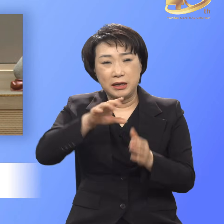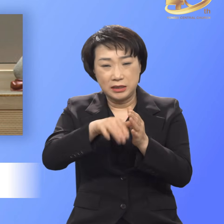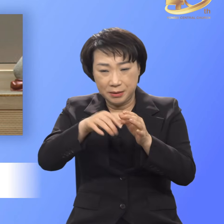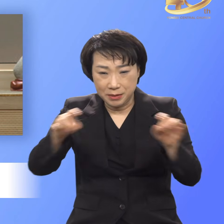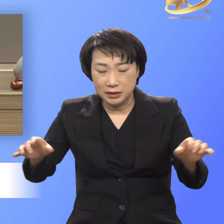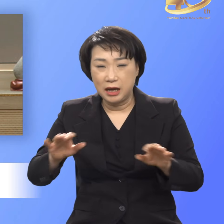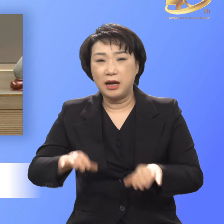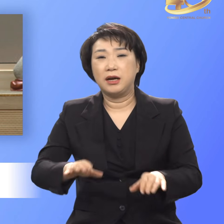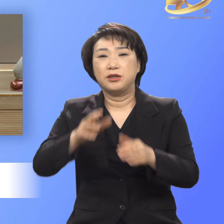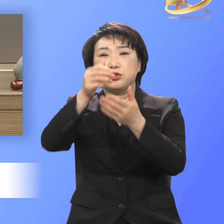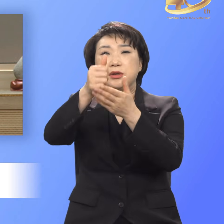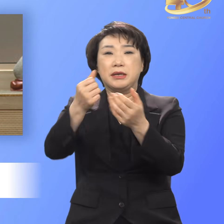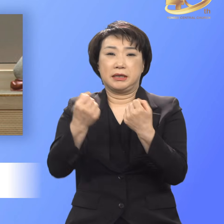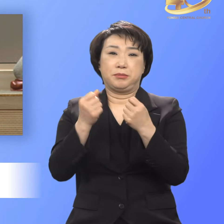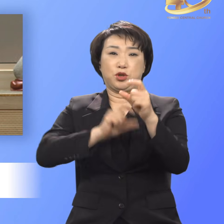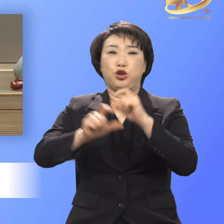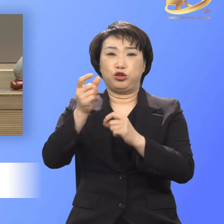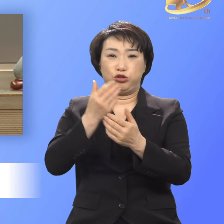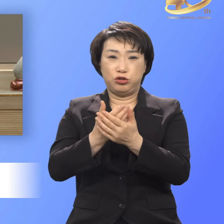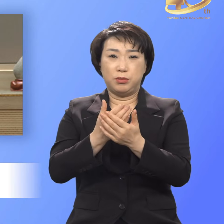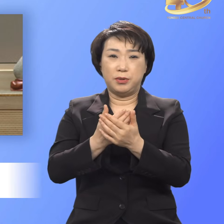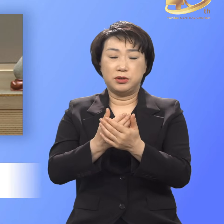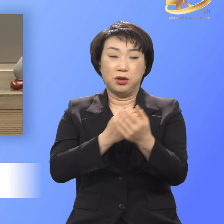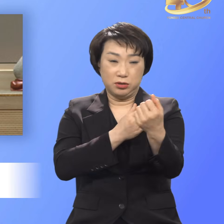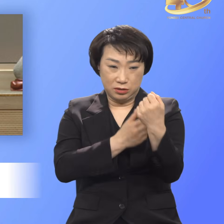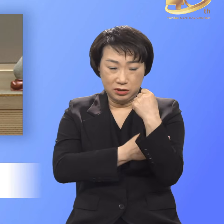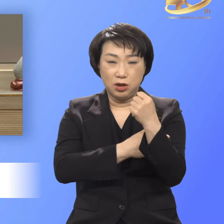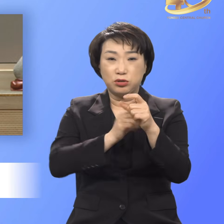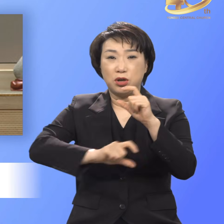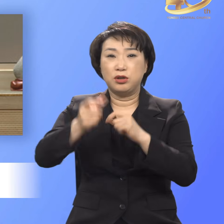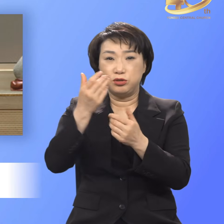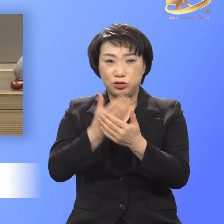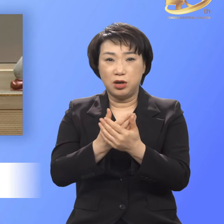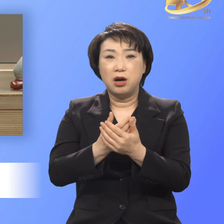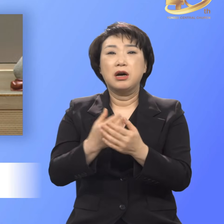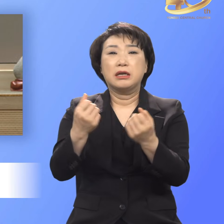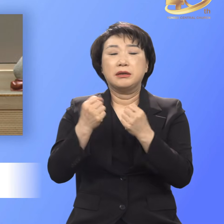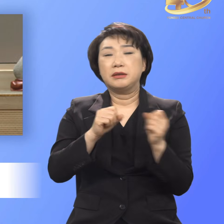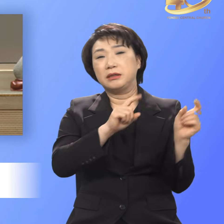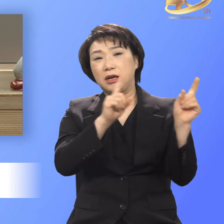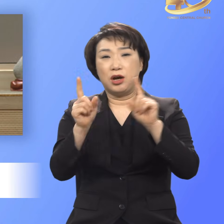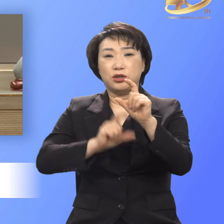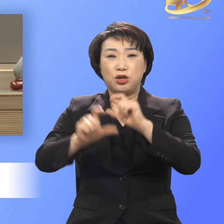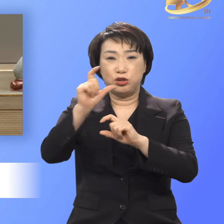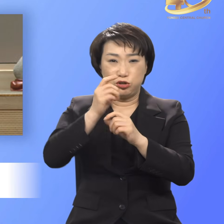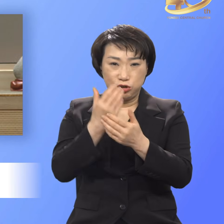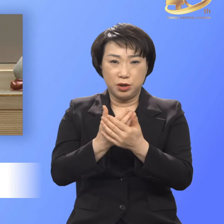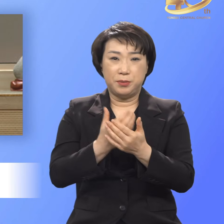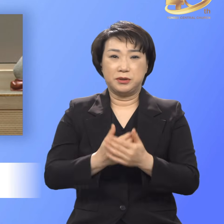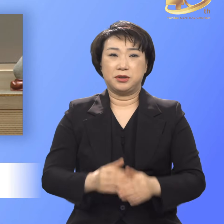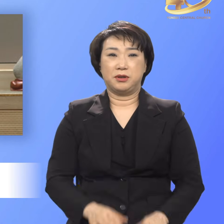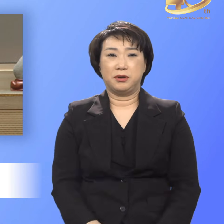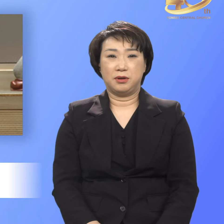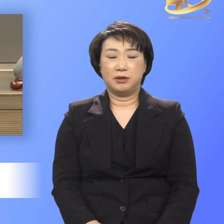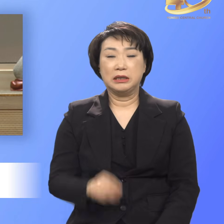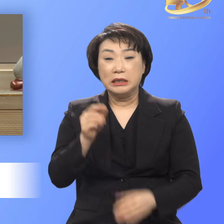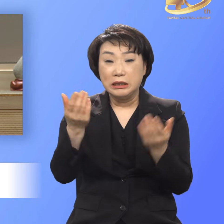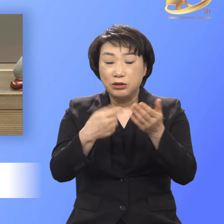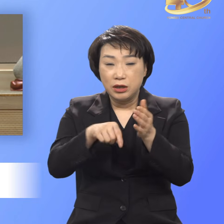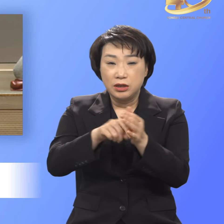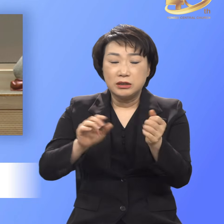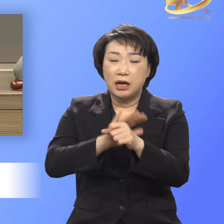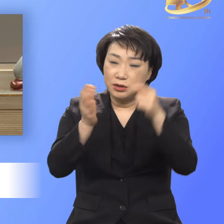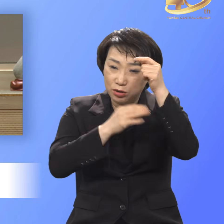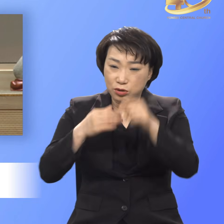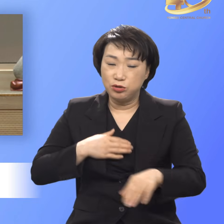때마다 시마다 우리 주님이 힘을 더하여 주옵소서. 능력을 더하여 주옵소서. 기력과 체력을 더하여 주시옵소서. 이를 위하여 우리